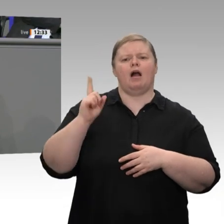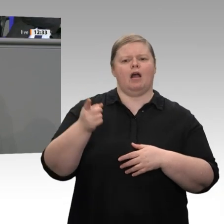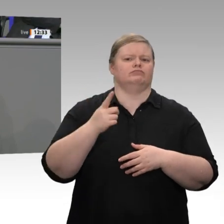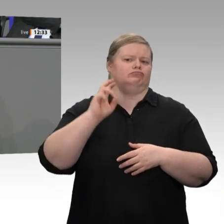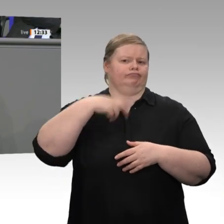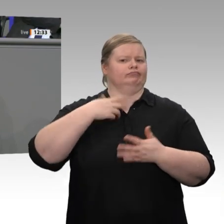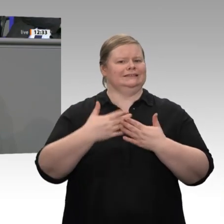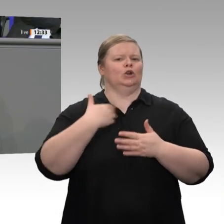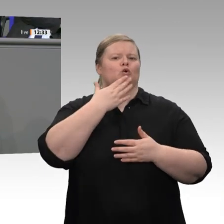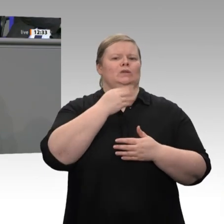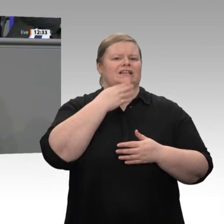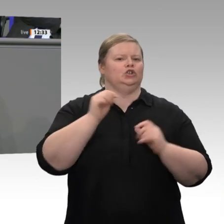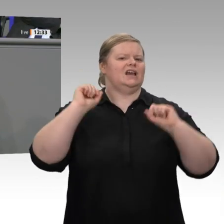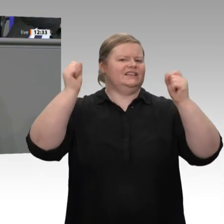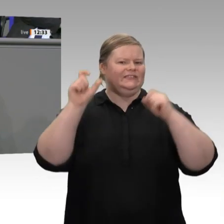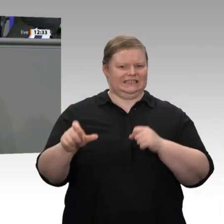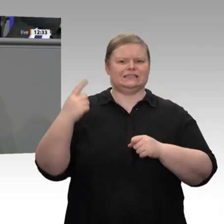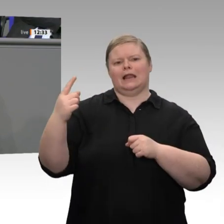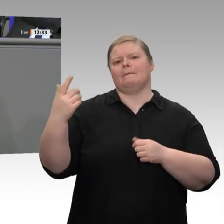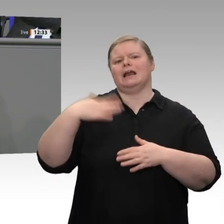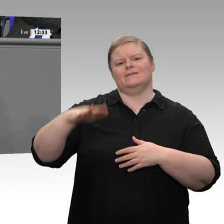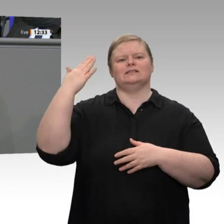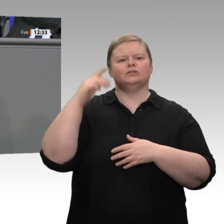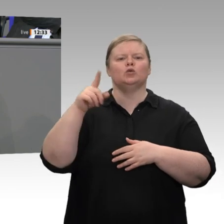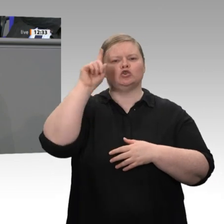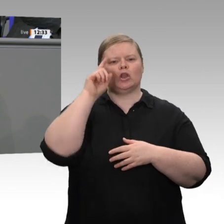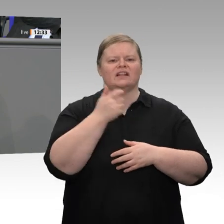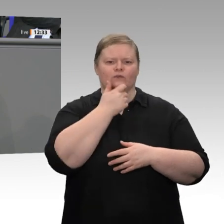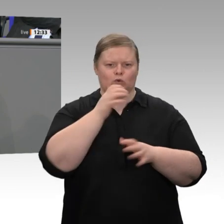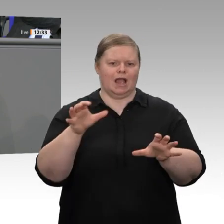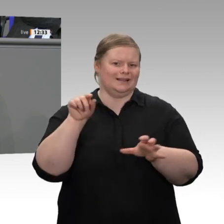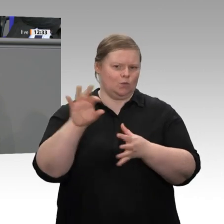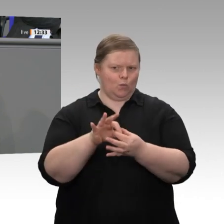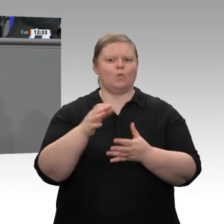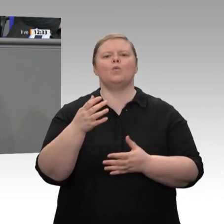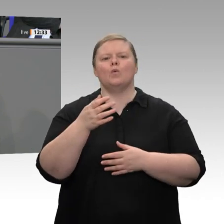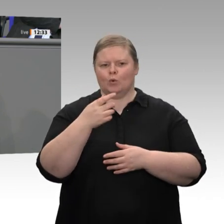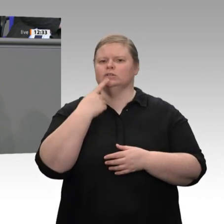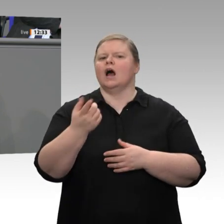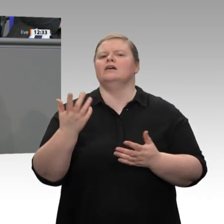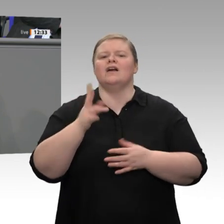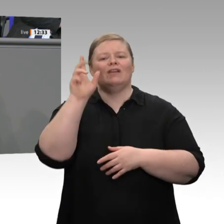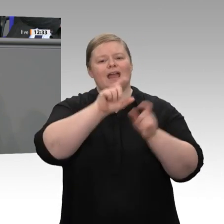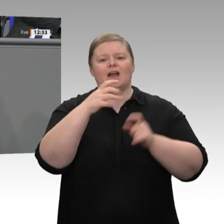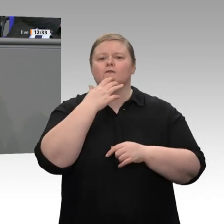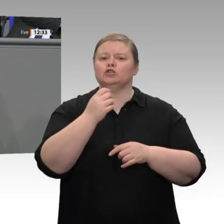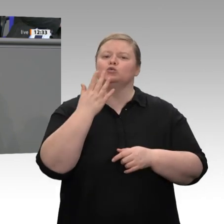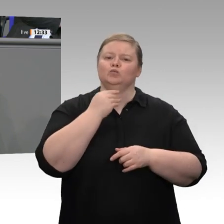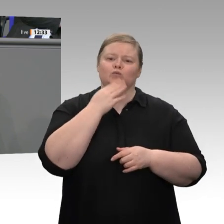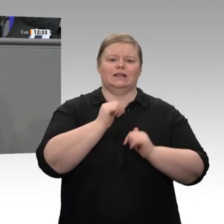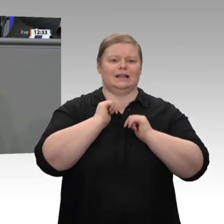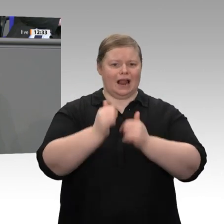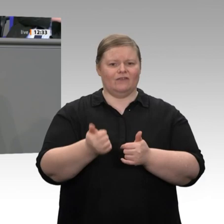empören, nicht Bagel essen, nicht Klezmer hören, sondern ganz konkrete, nüchterne Handlungen. Darum geht es heute